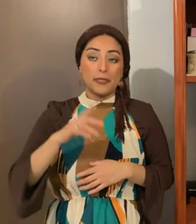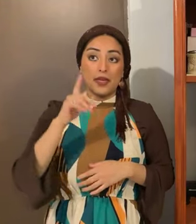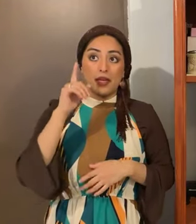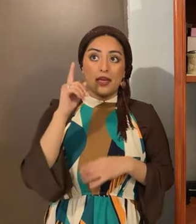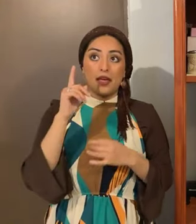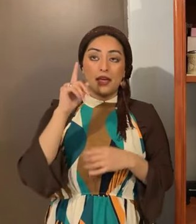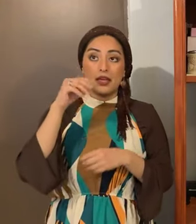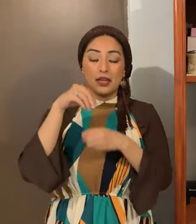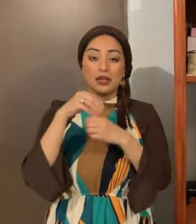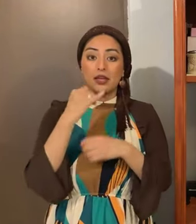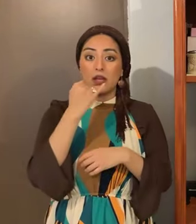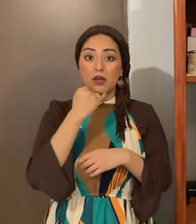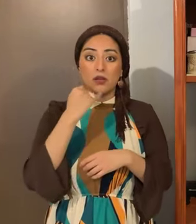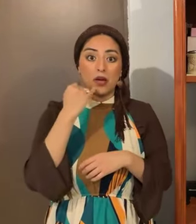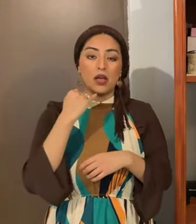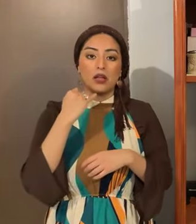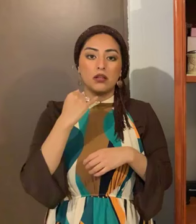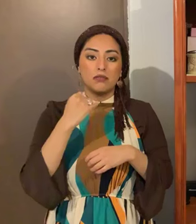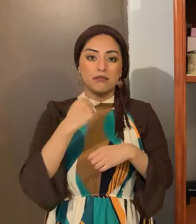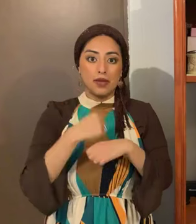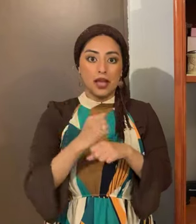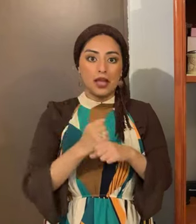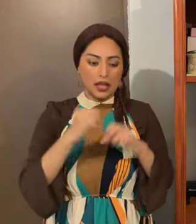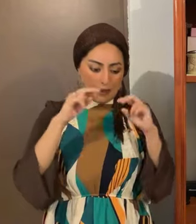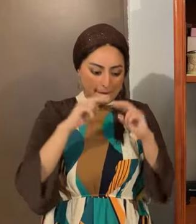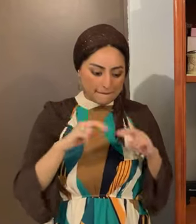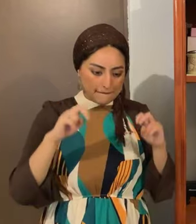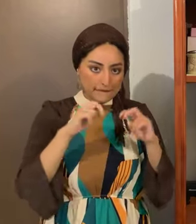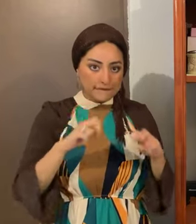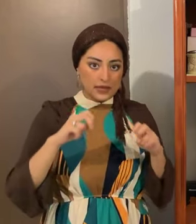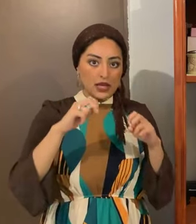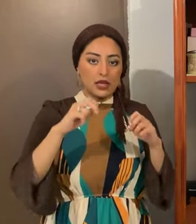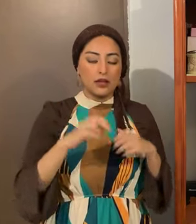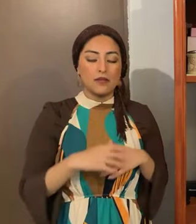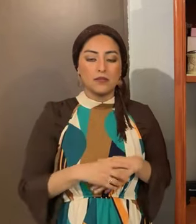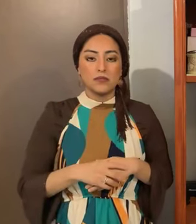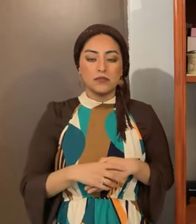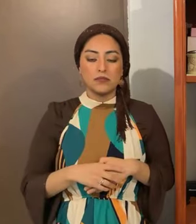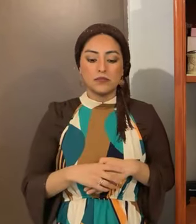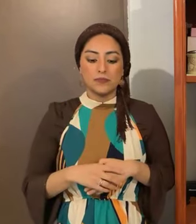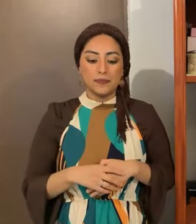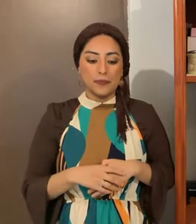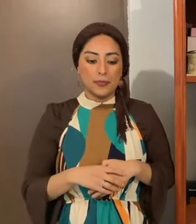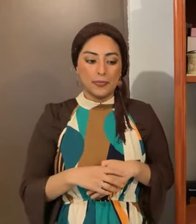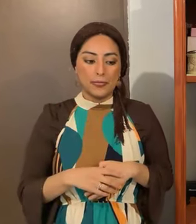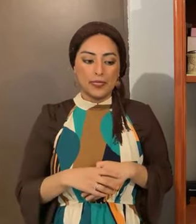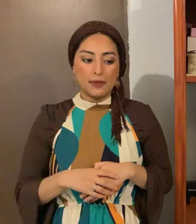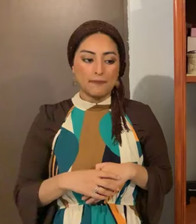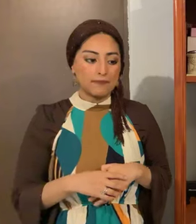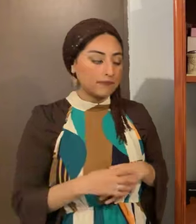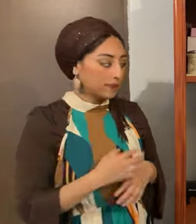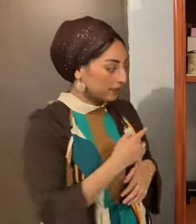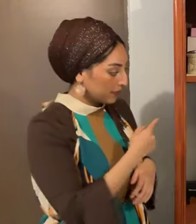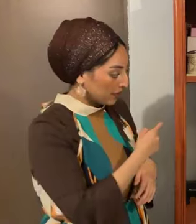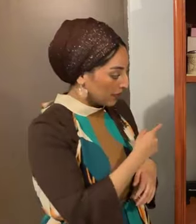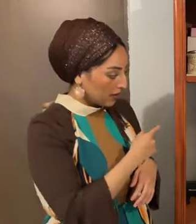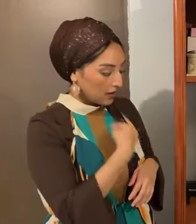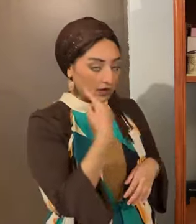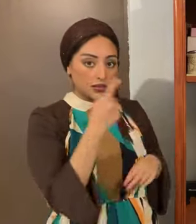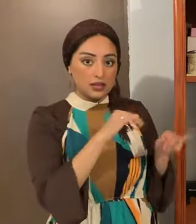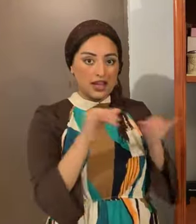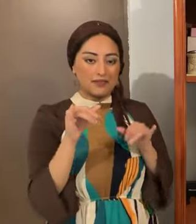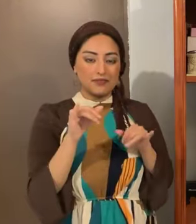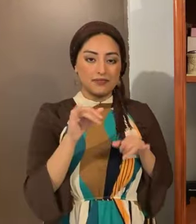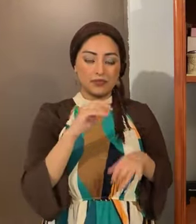Muy minuciosos, muy estrictos, en capas, etc. Bueno, esta réplica